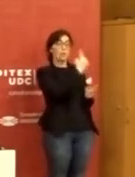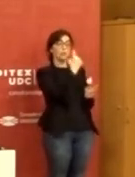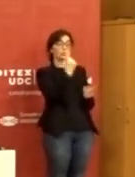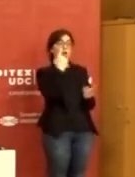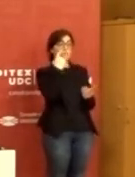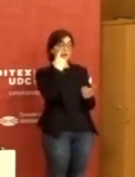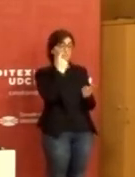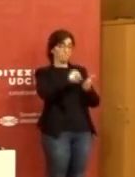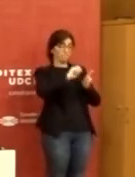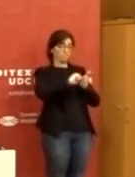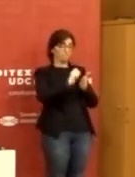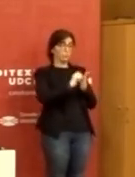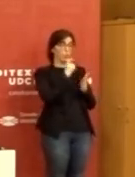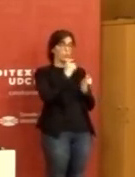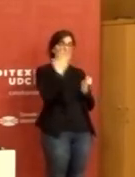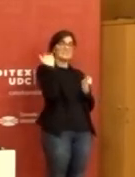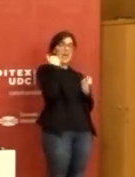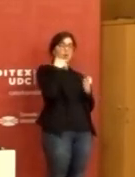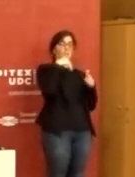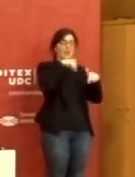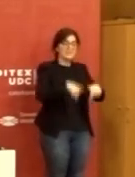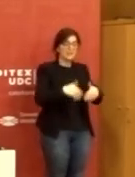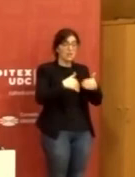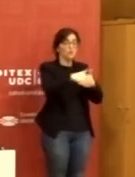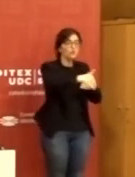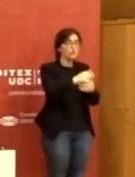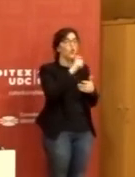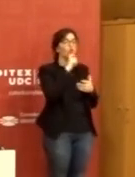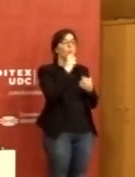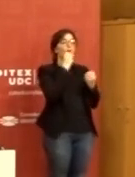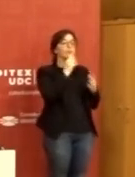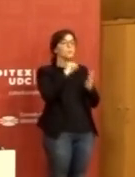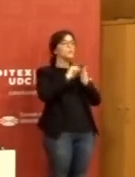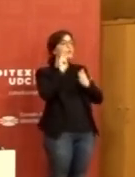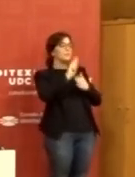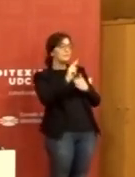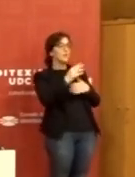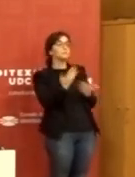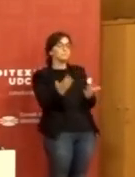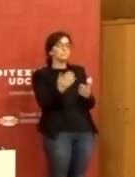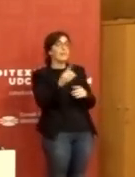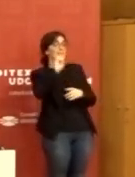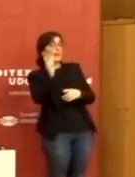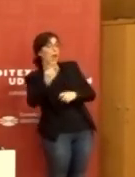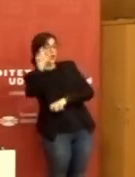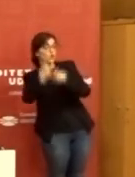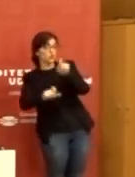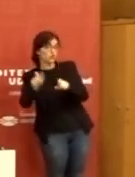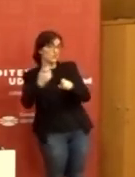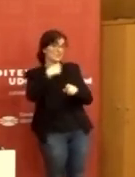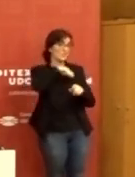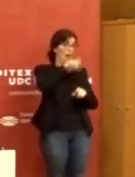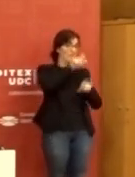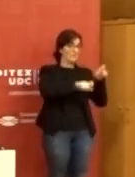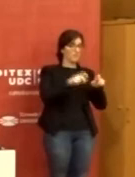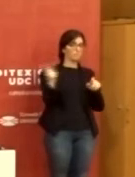veían su pasado, su presente y su futuro. Y fue común en los italianos y en los españoles hacer